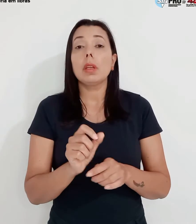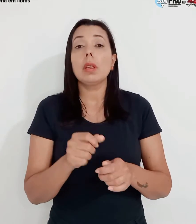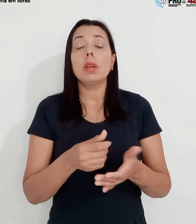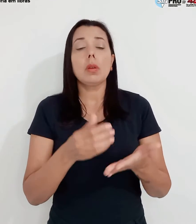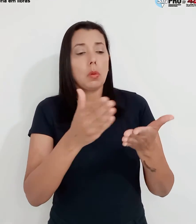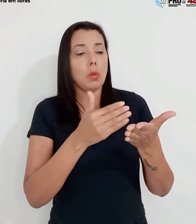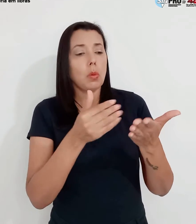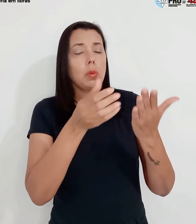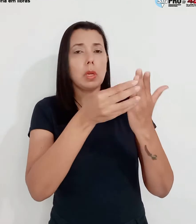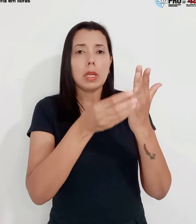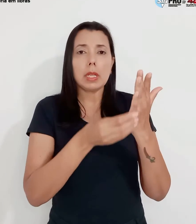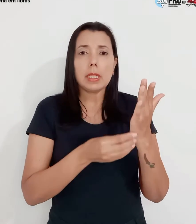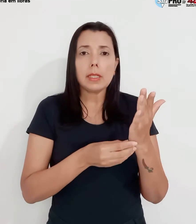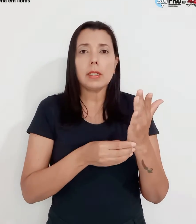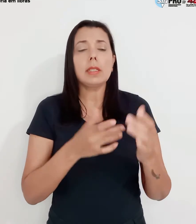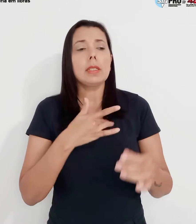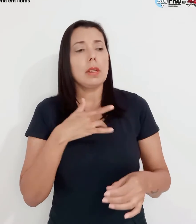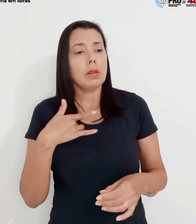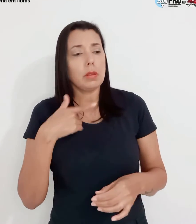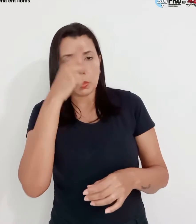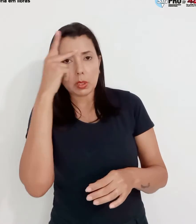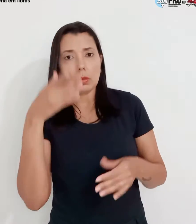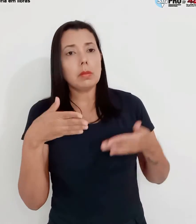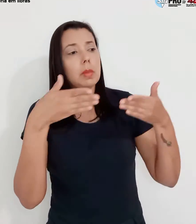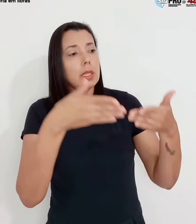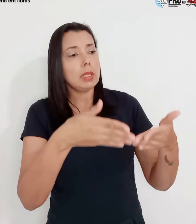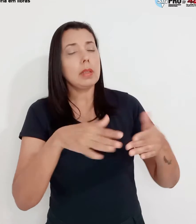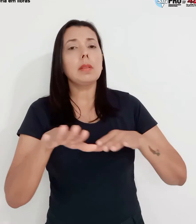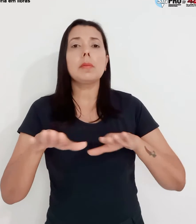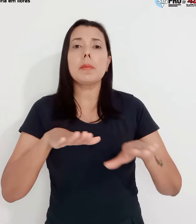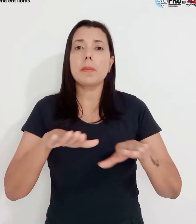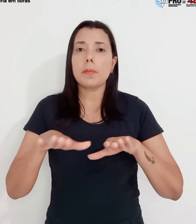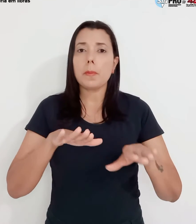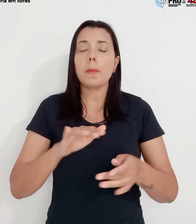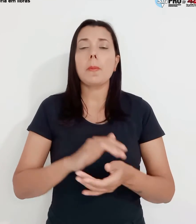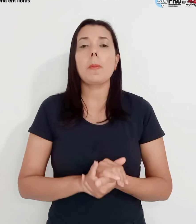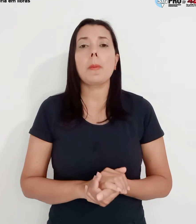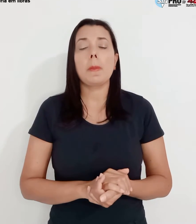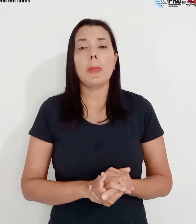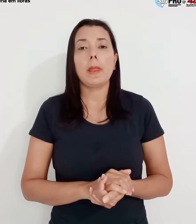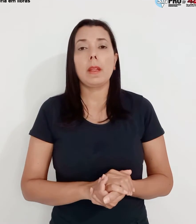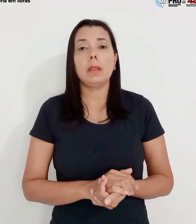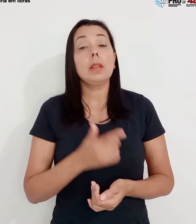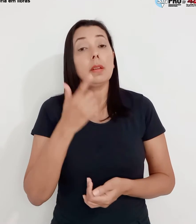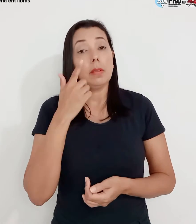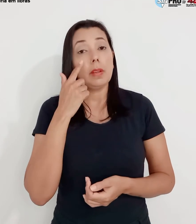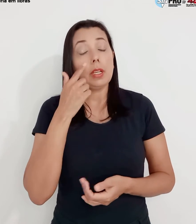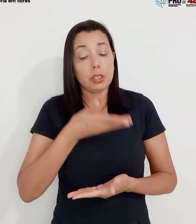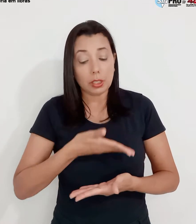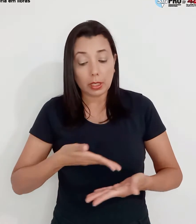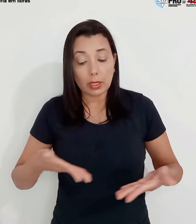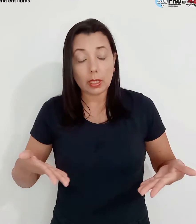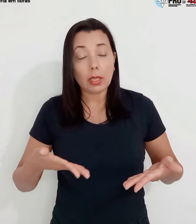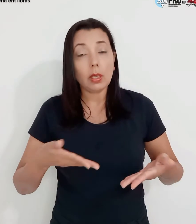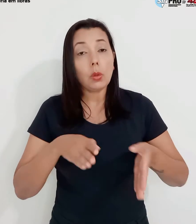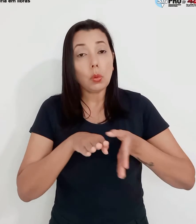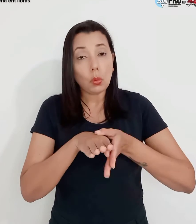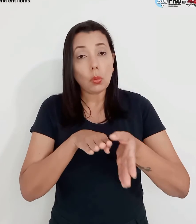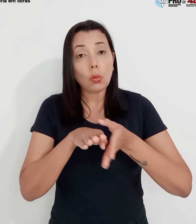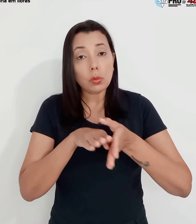sanitário para quem participará do movimento. Veja abaixo as orientações para o ato